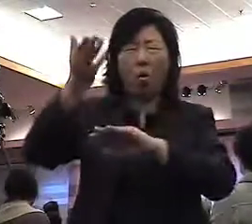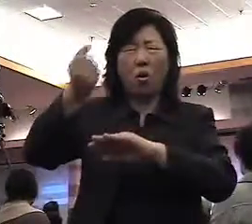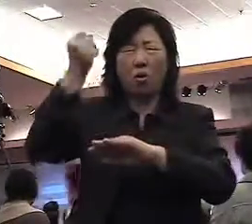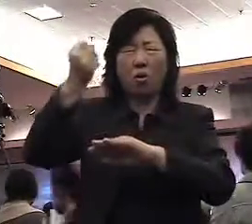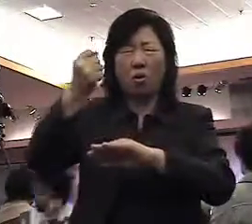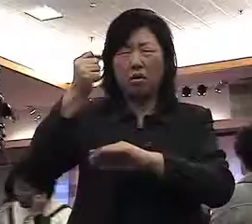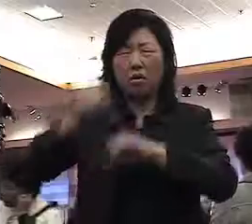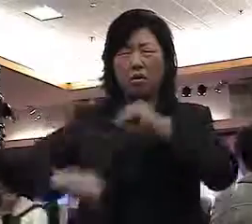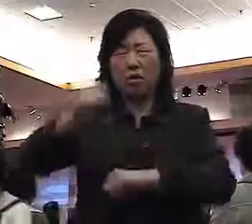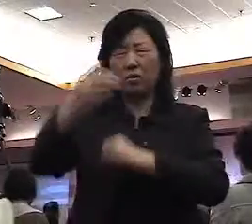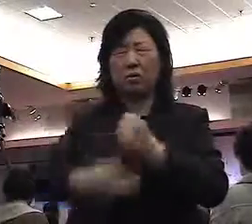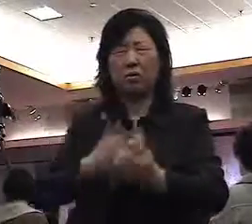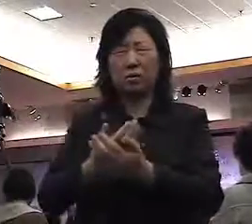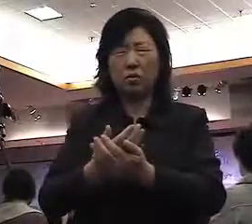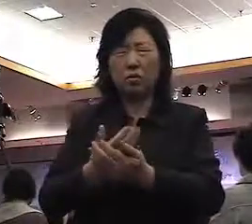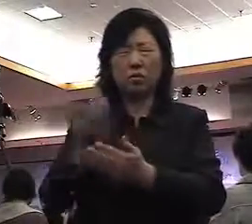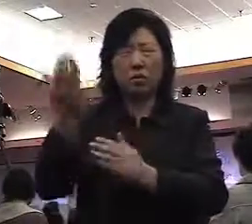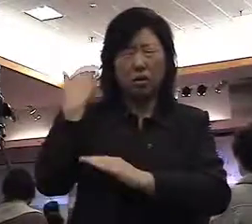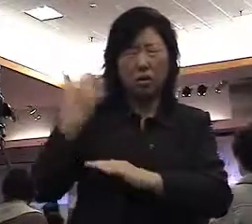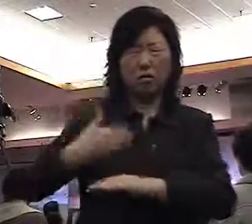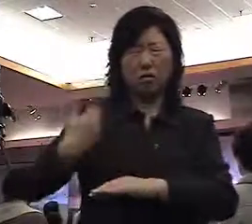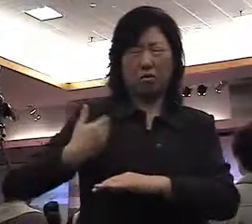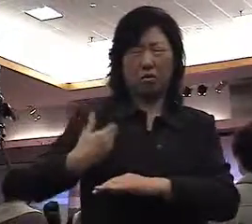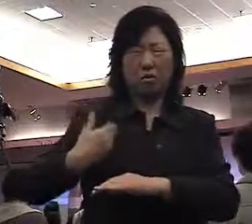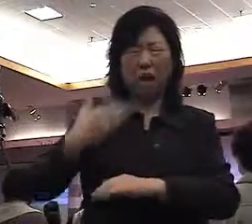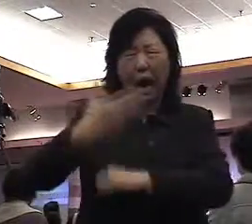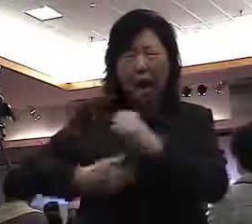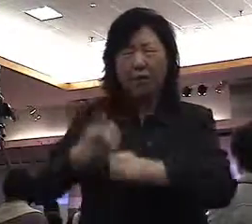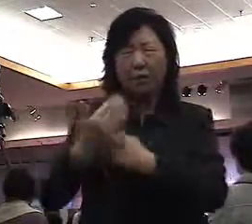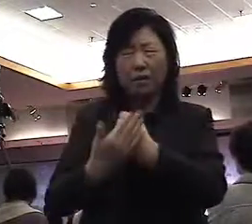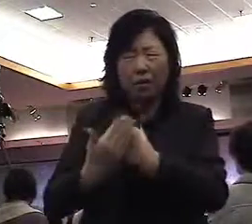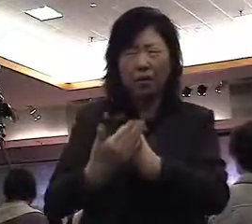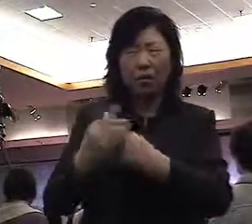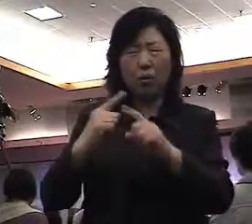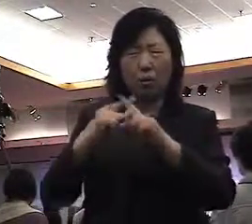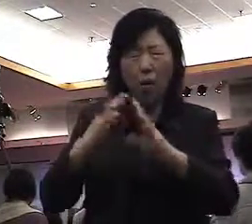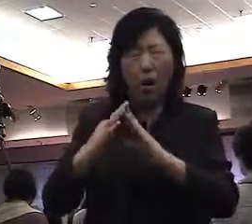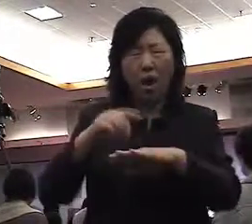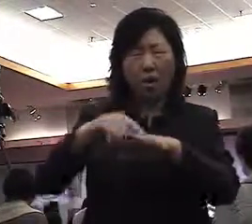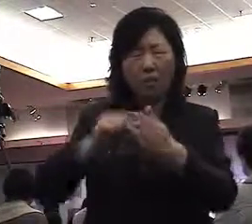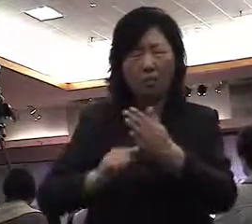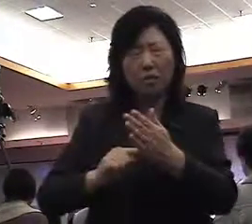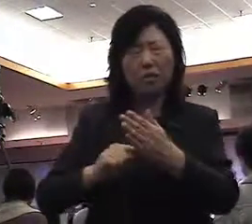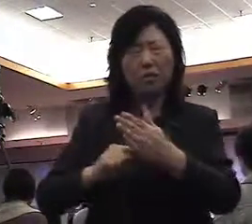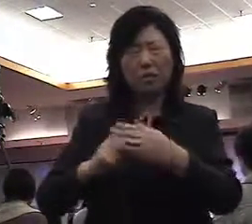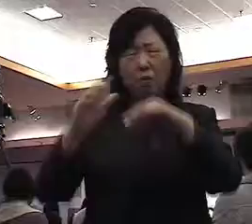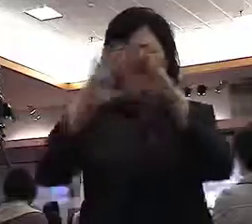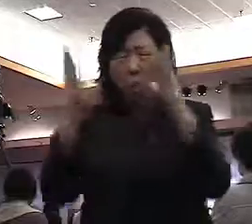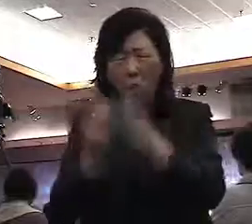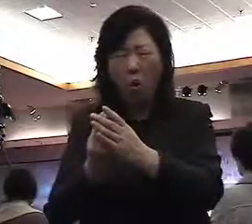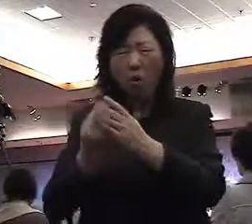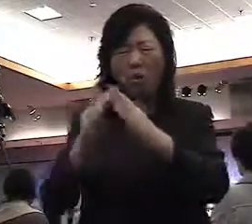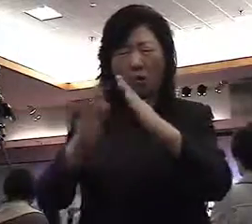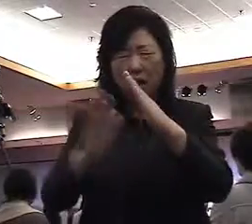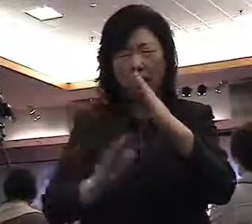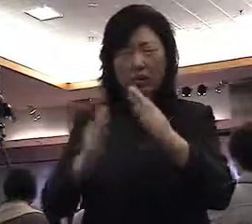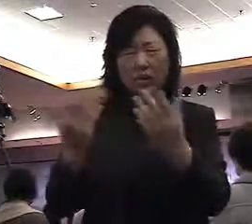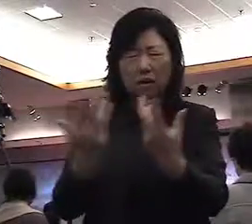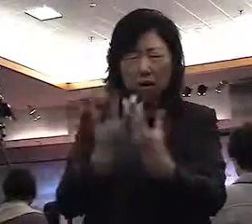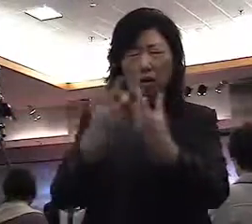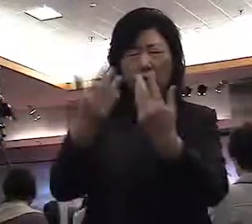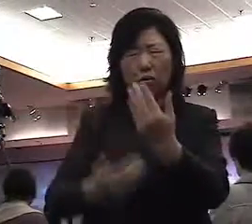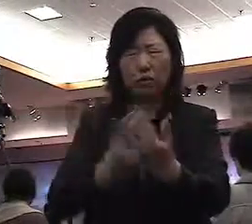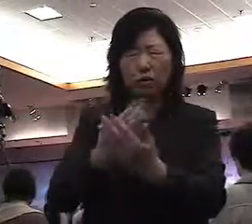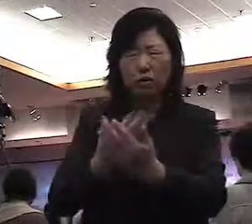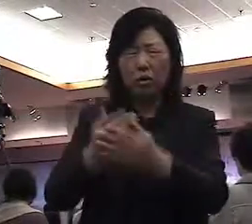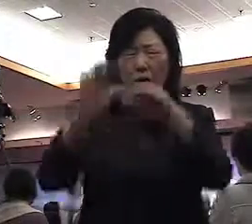이번 특세에 전에 몰랐던 압도적인 하나님의 은혜로 우리 교회와 우리 심령과 우리 모든 가정을 채워